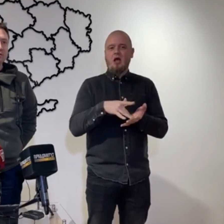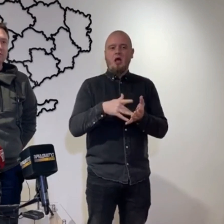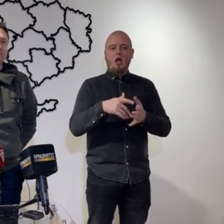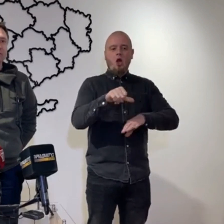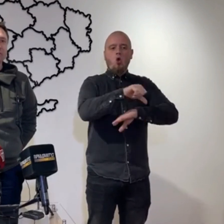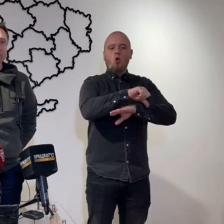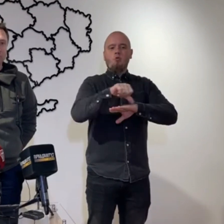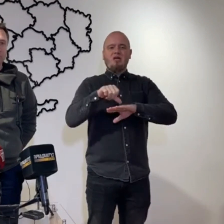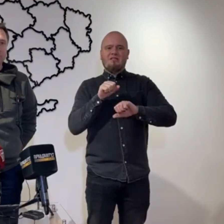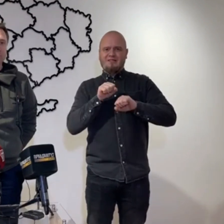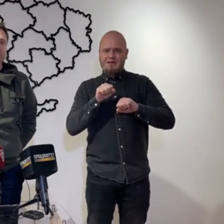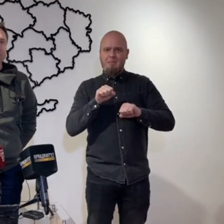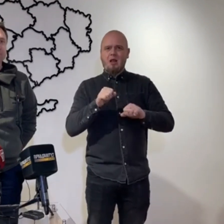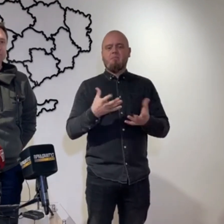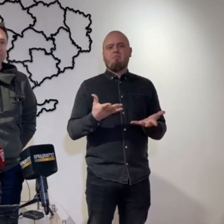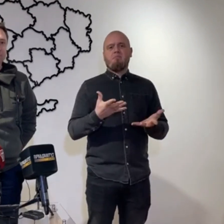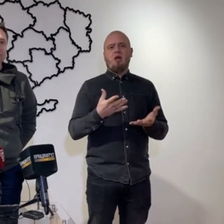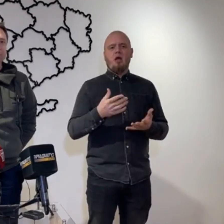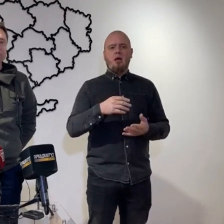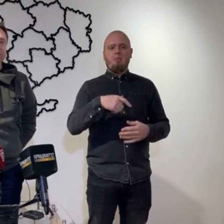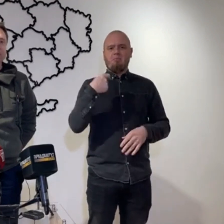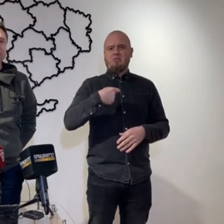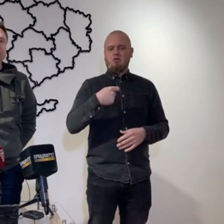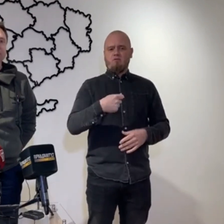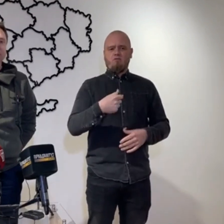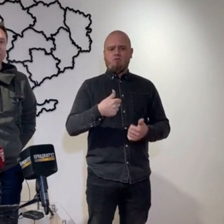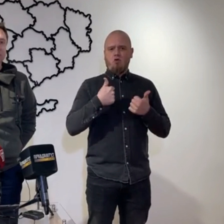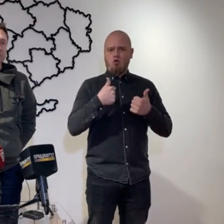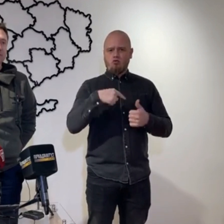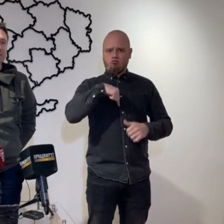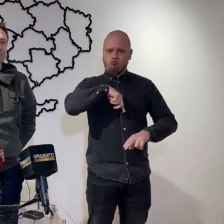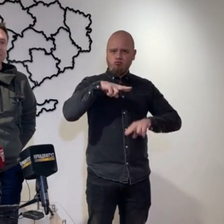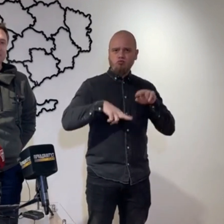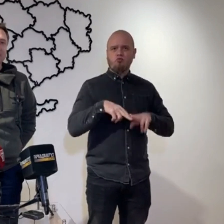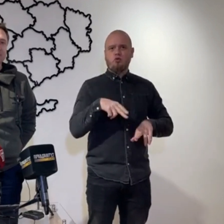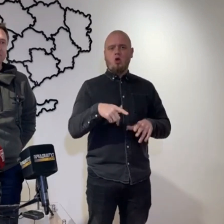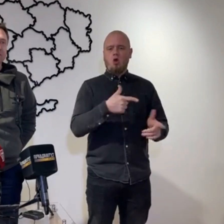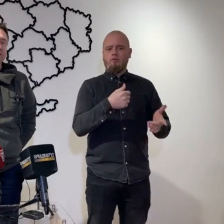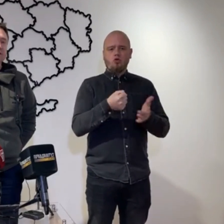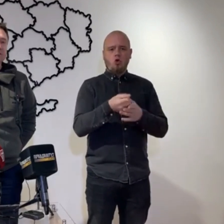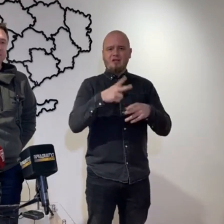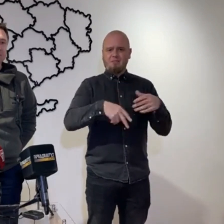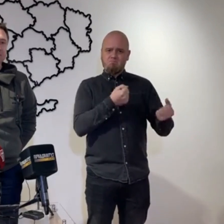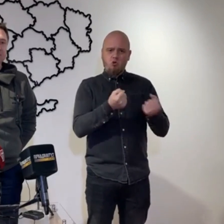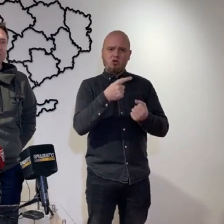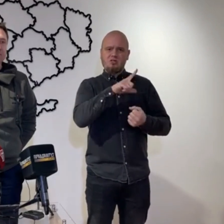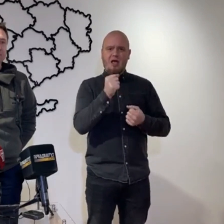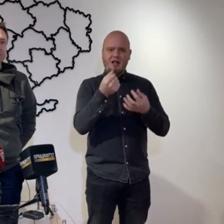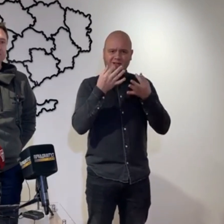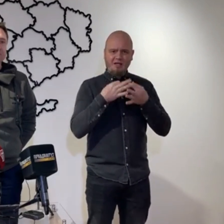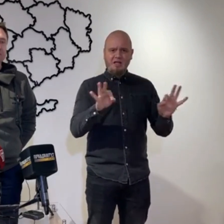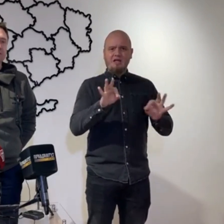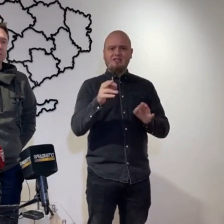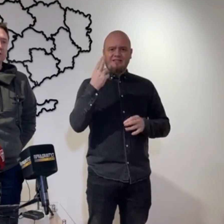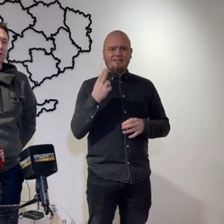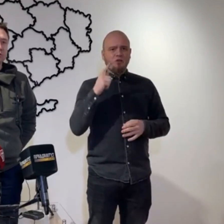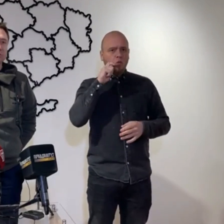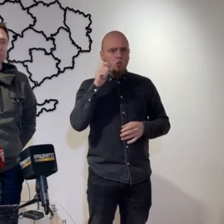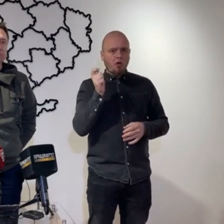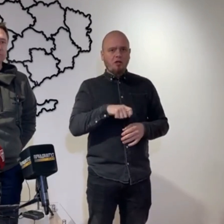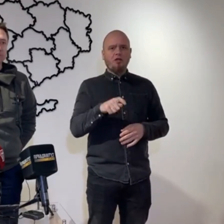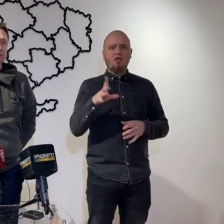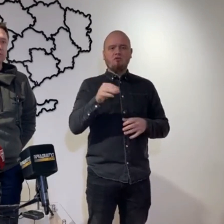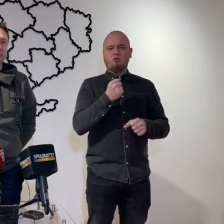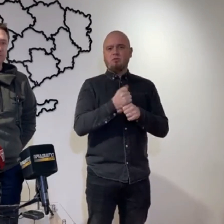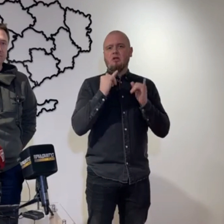тримаємо. Президент в хорошому дусі готовий до кінця боротися за незалежність, цілісність України. Все зробити для